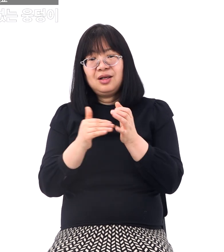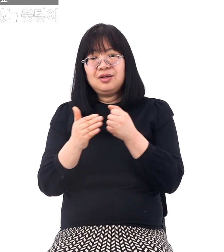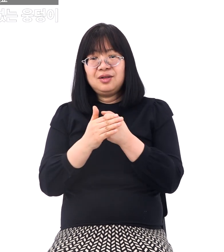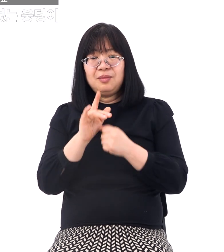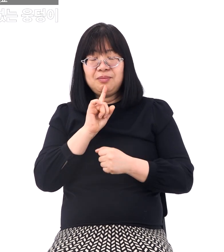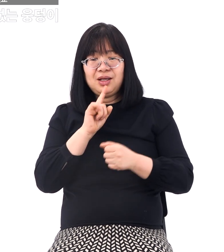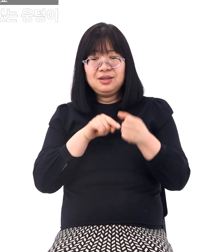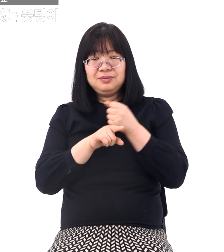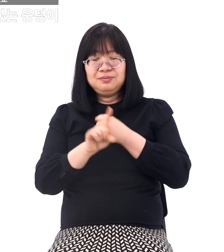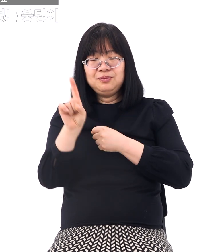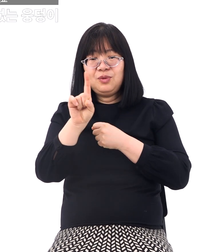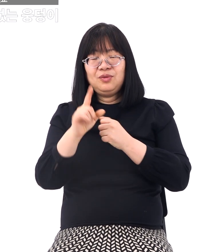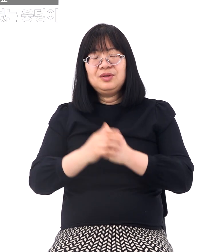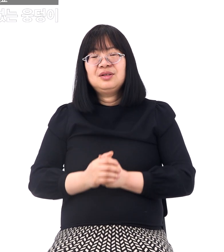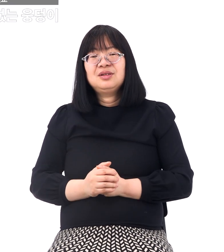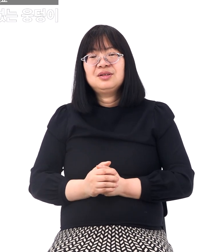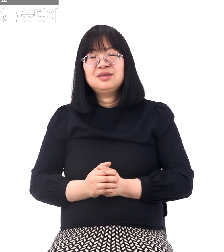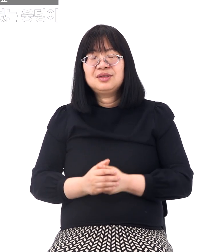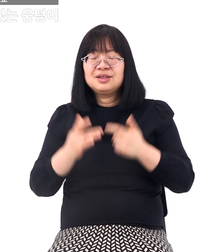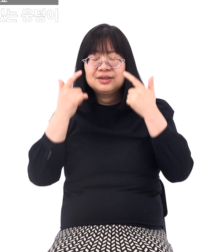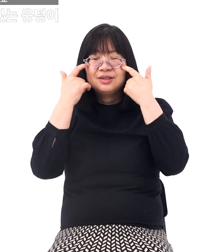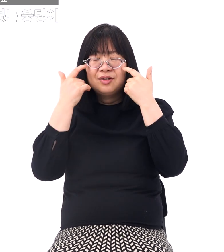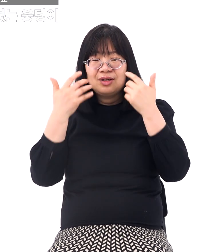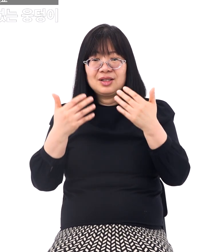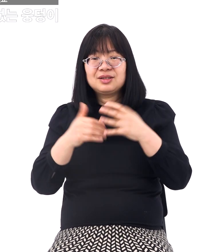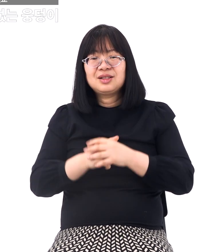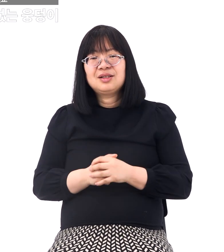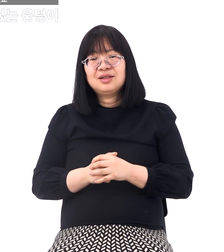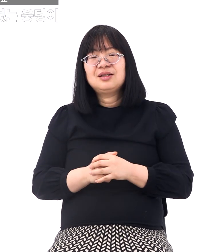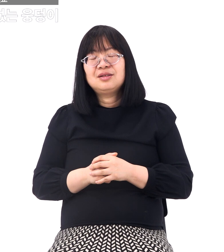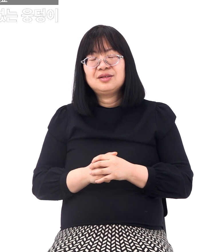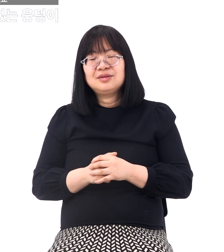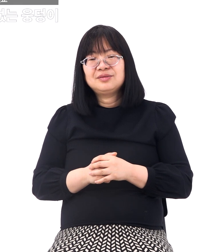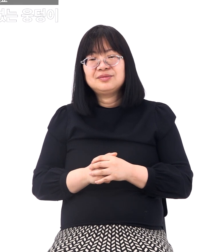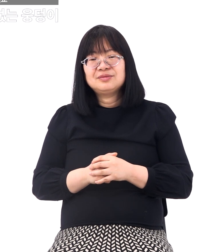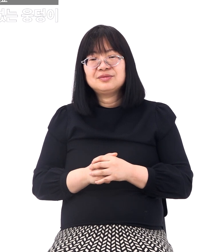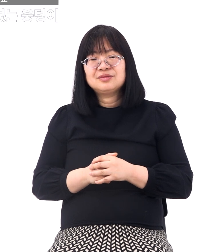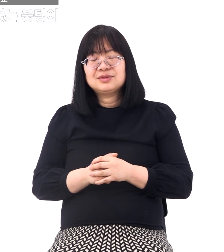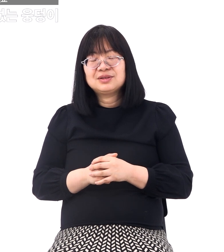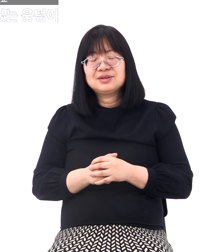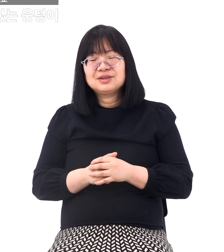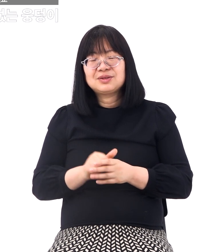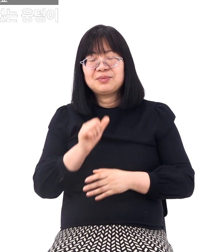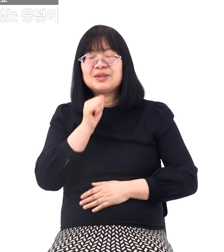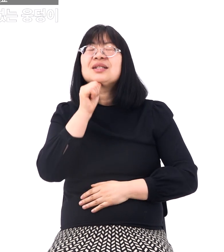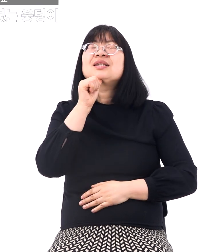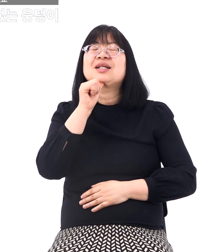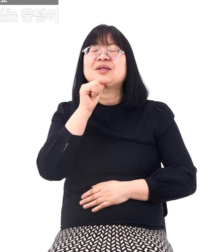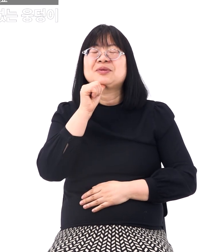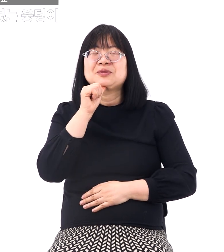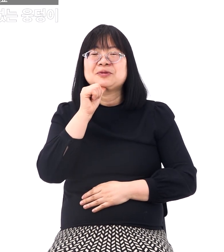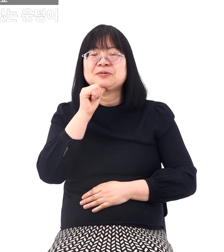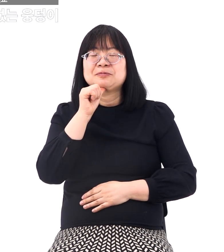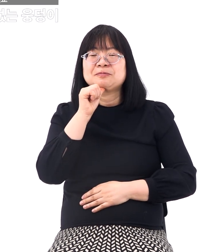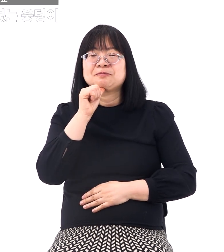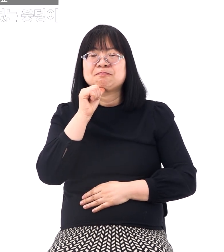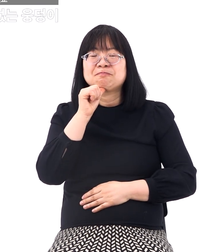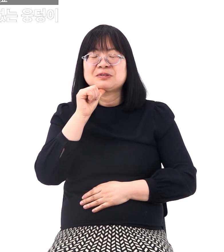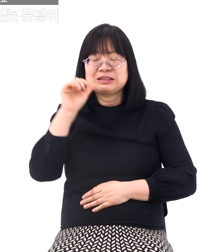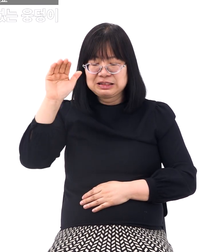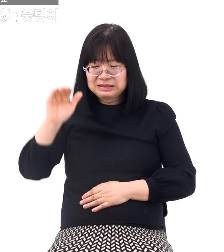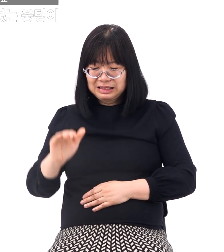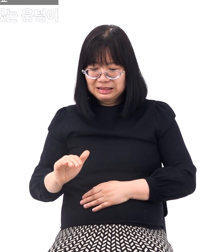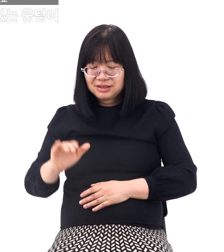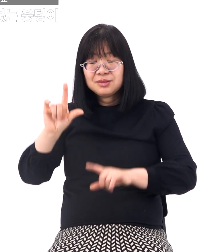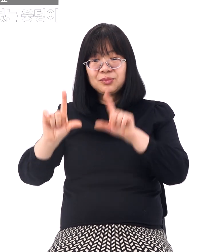겸손하여서라는 말은 무슨 뜻인가 하면 정확하게 비천하고 낮아진 상태. 그 다음에 중요한